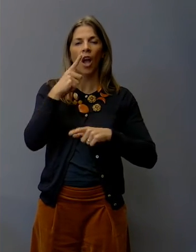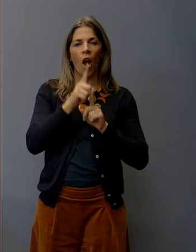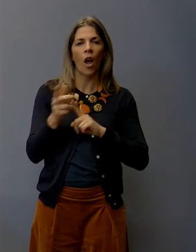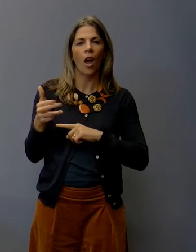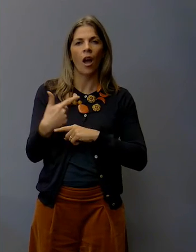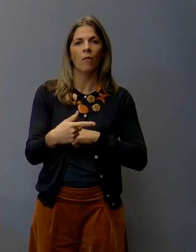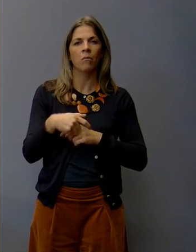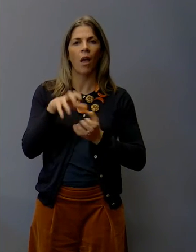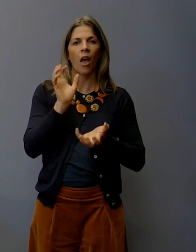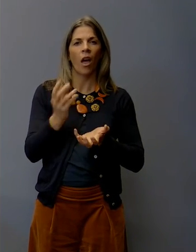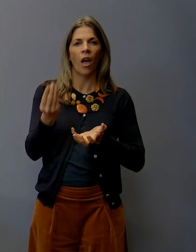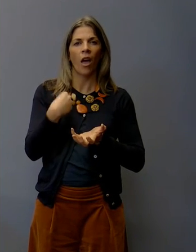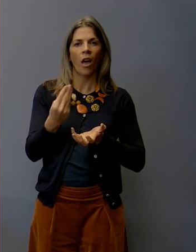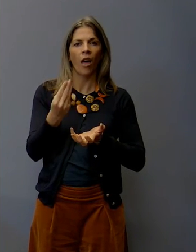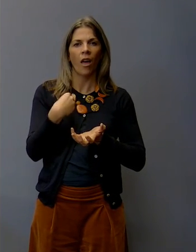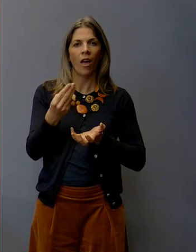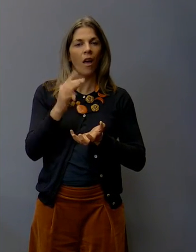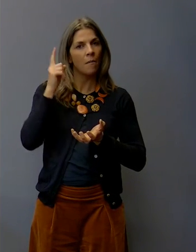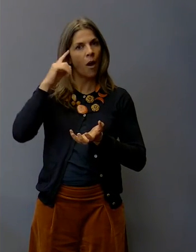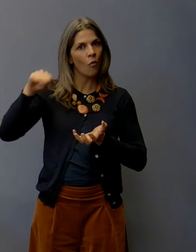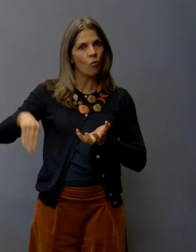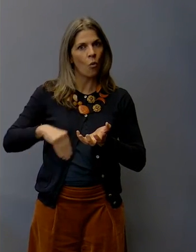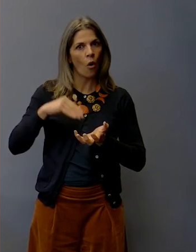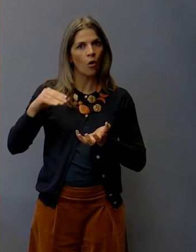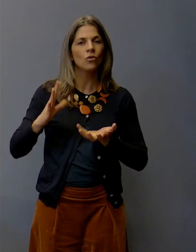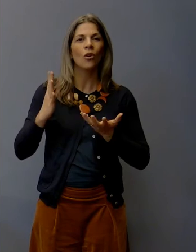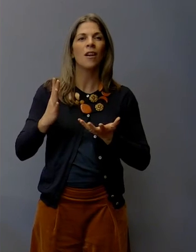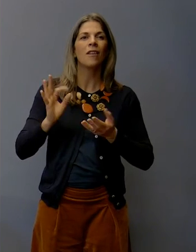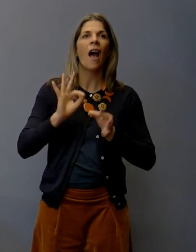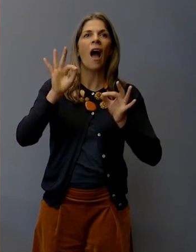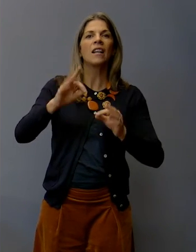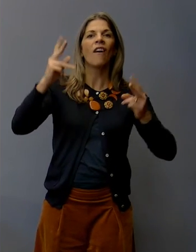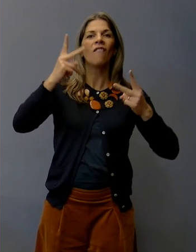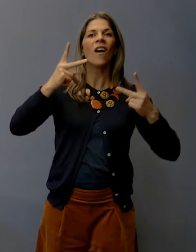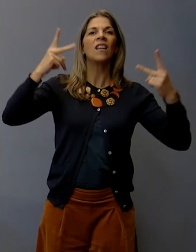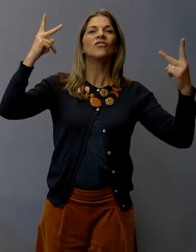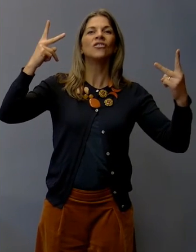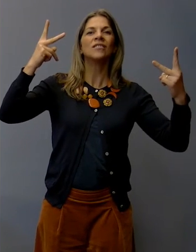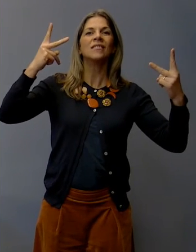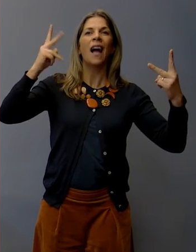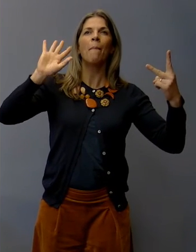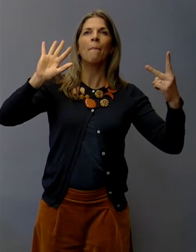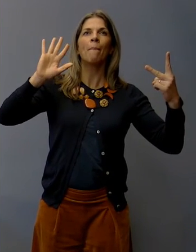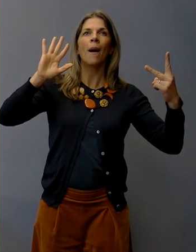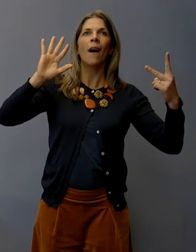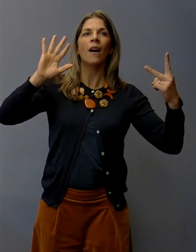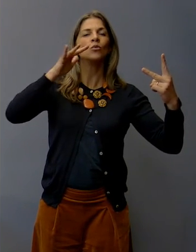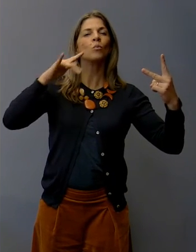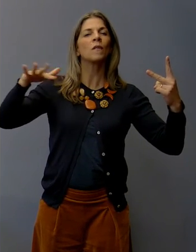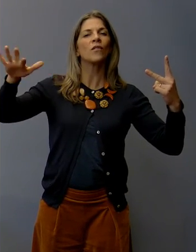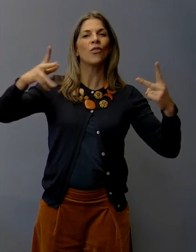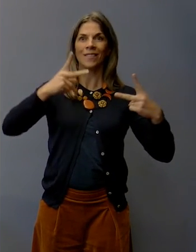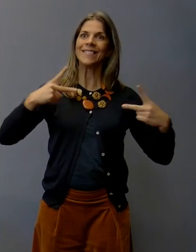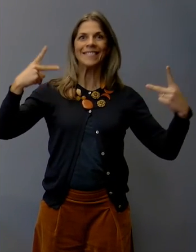felicità e io chiamo infelicità di riflesso tra nel dire ad esempio